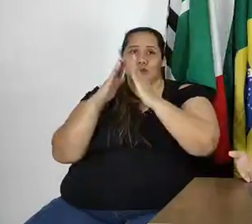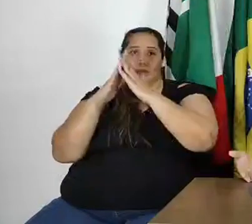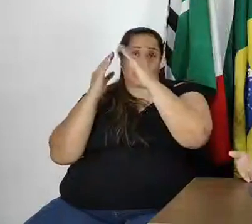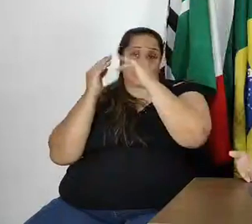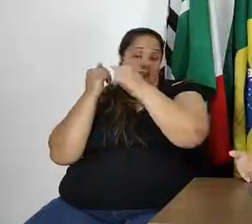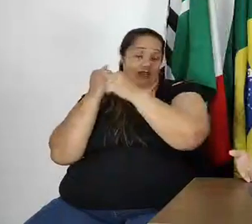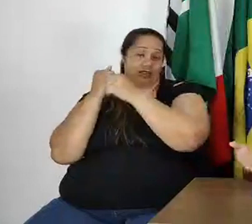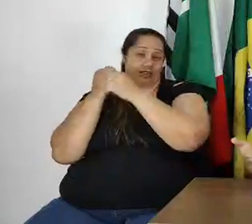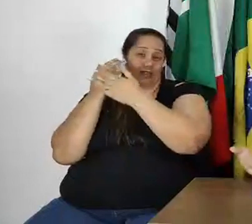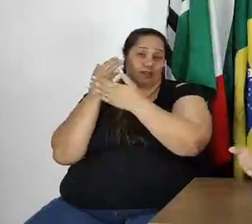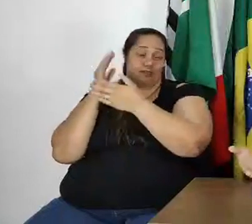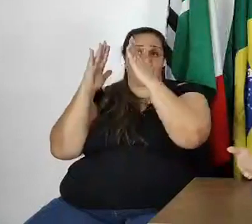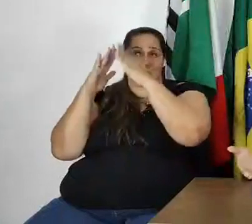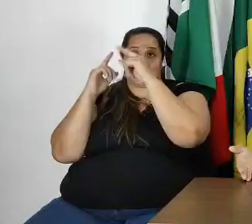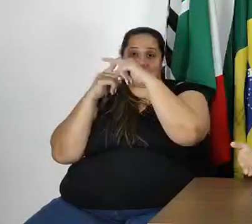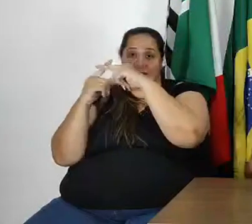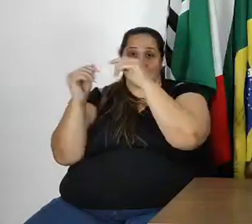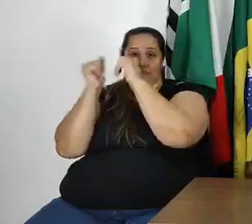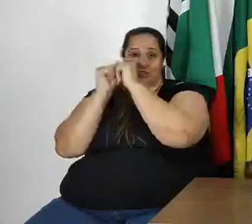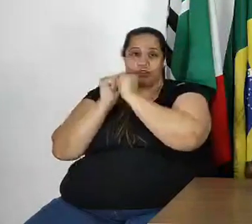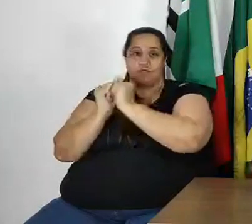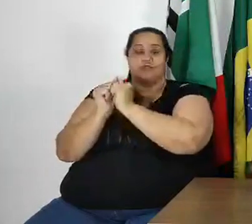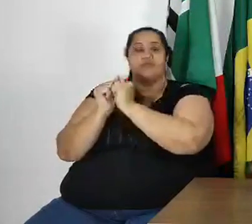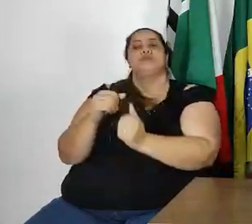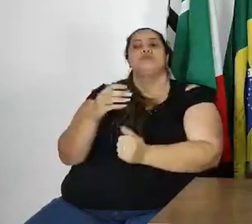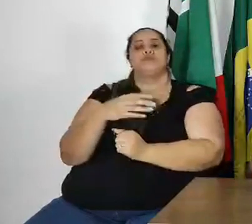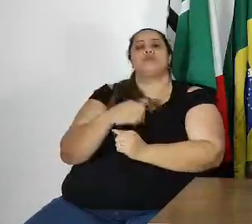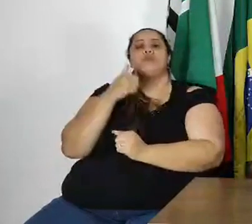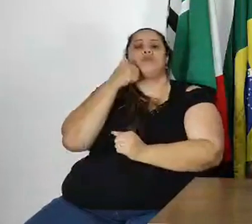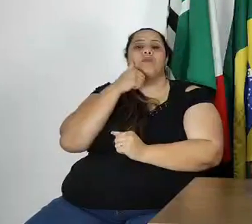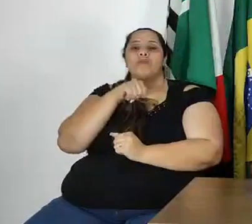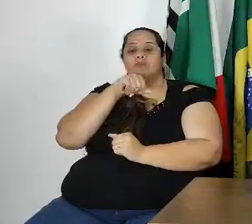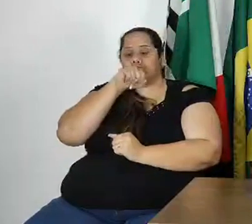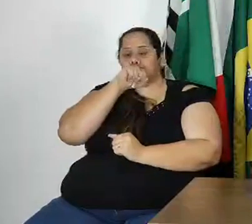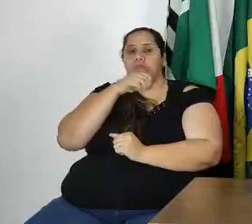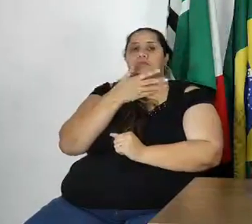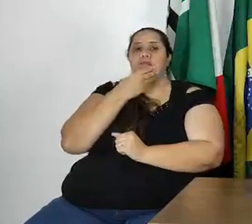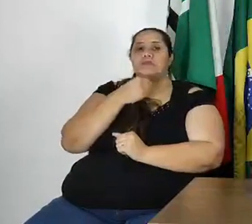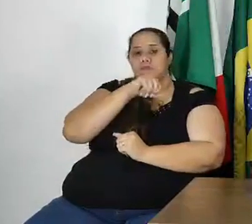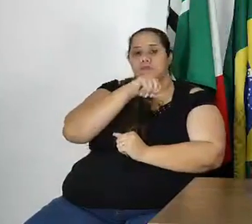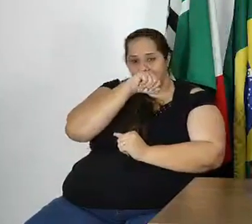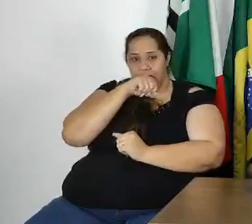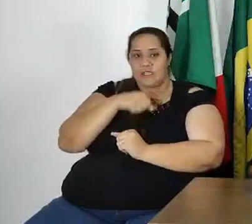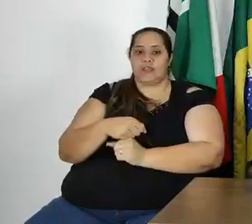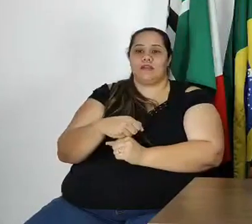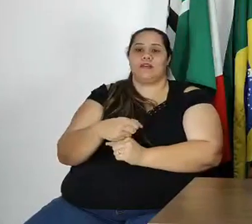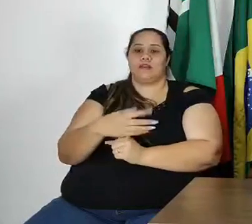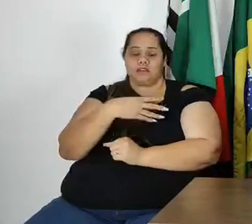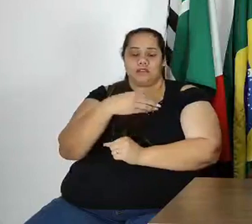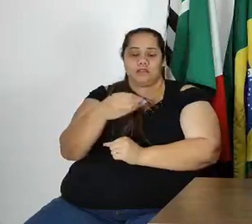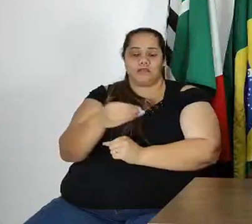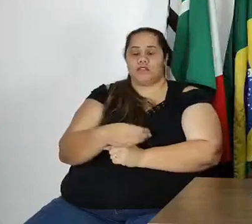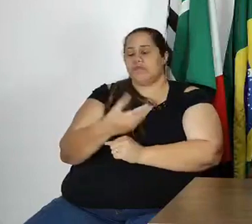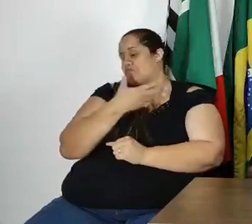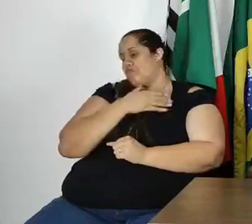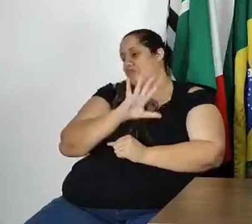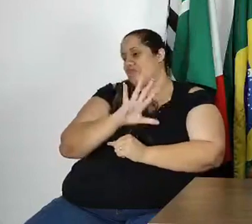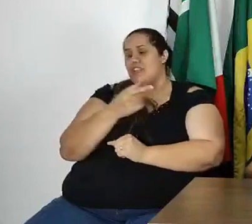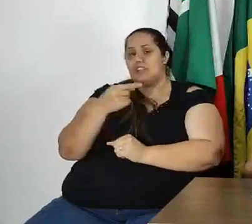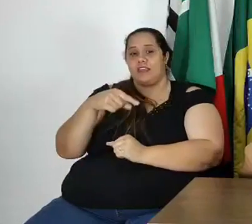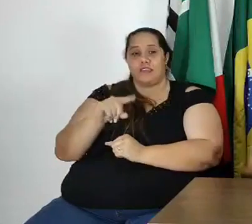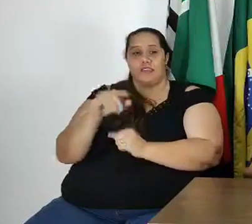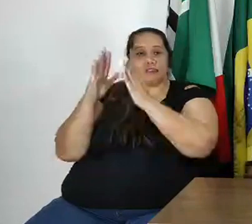pais. Pais, eu sei que é ruim eles chegarem aqui com a cara feia, mas é necessário.